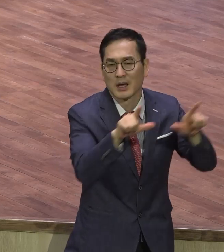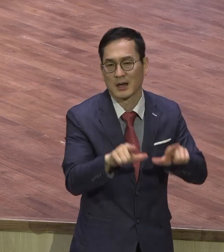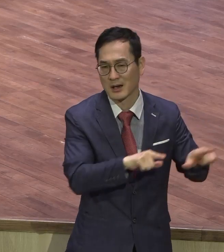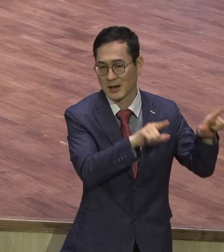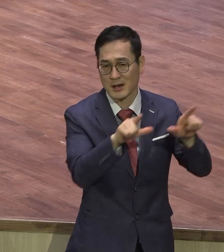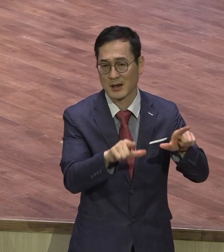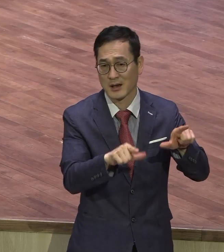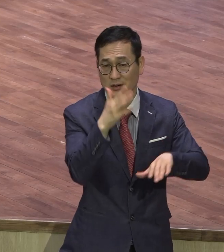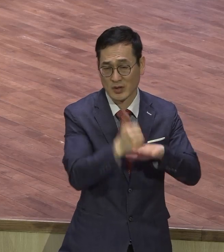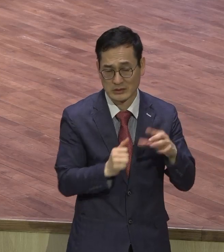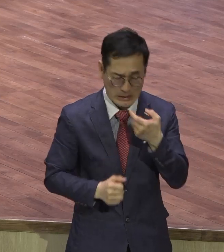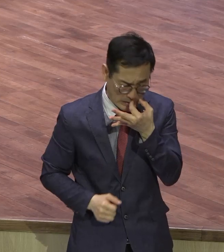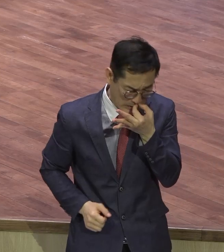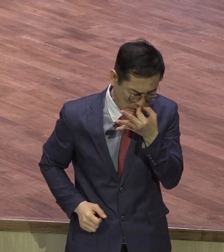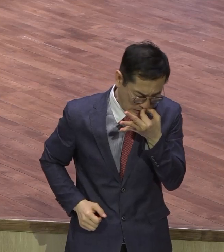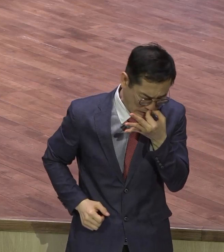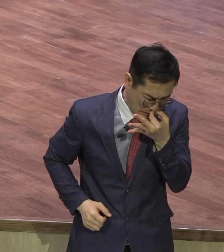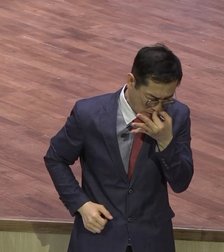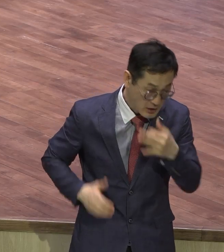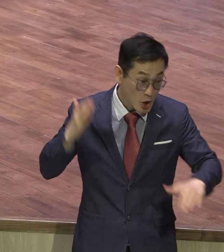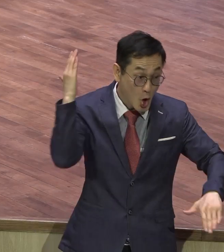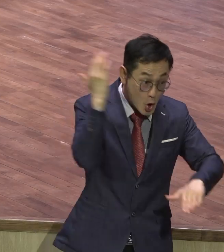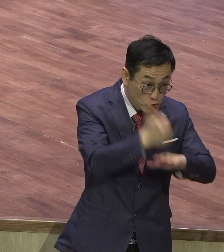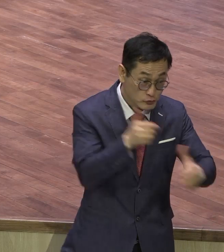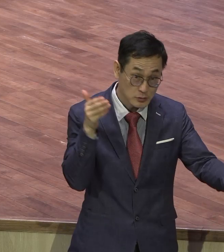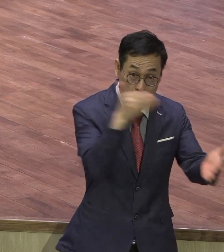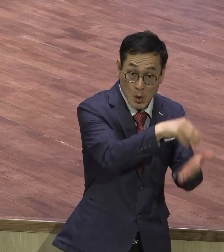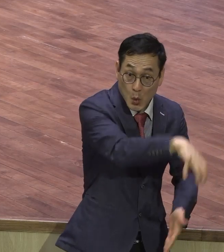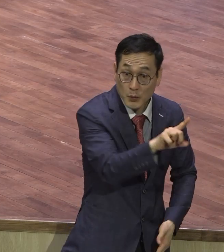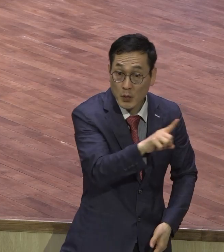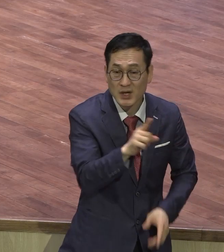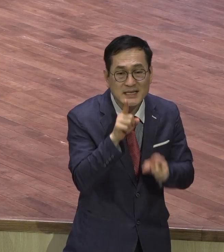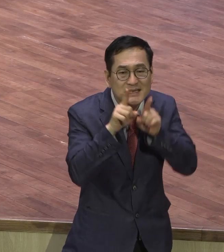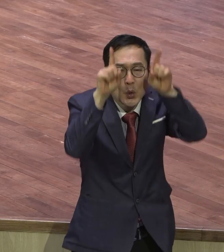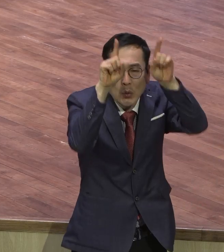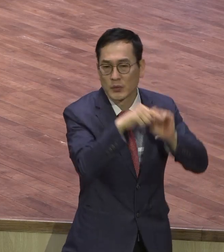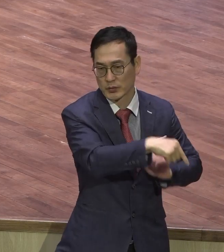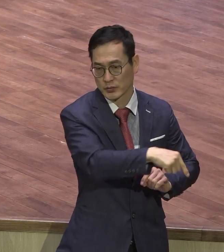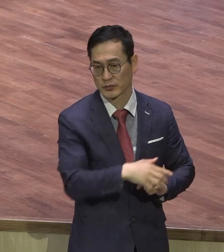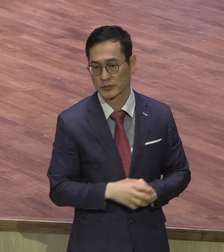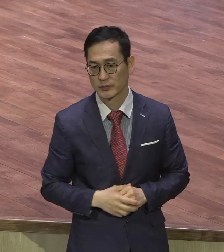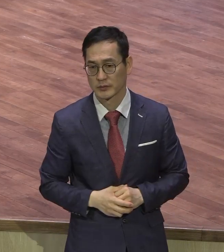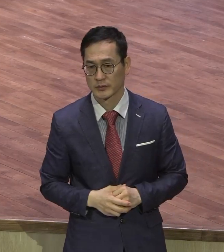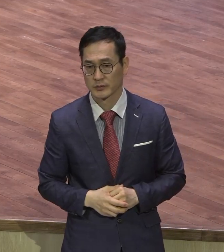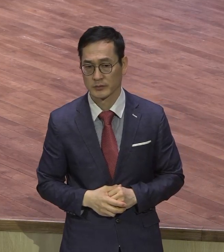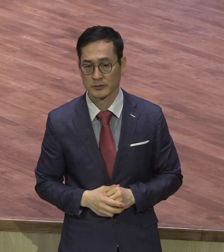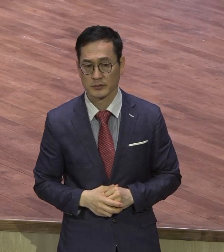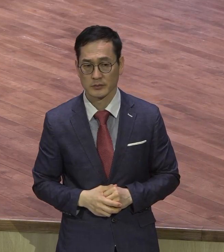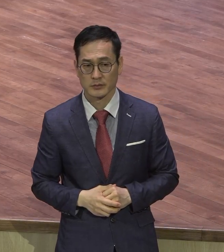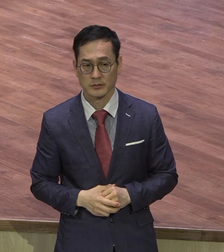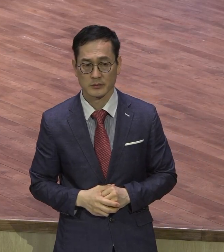해요? 영원한 멸망길로 갈 수밖에 없는 것이 세상 사람들의 운명이에요.